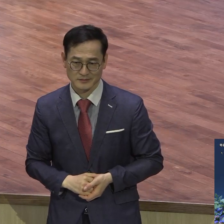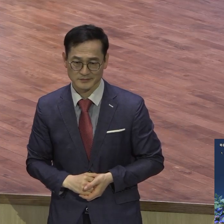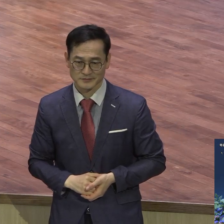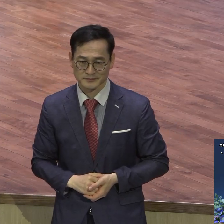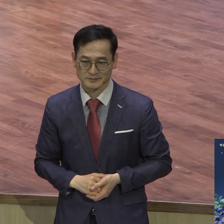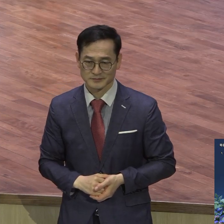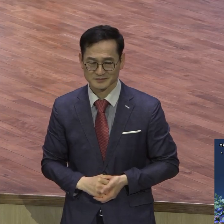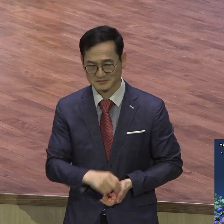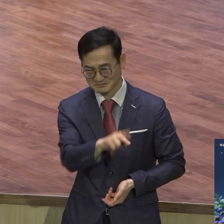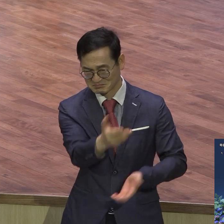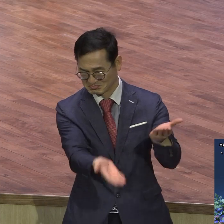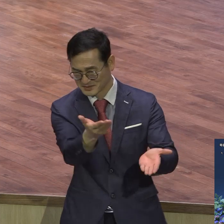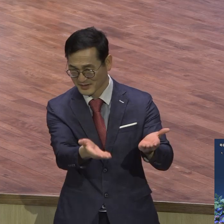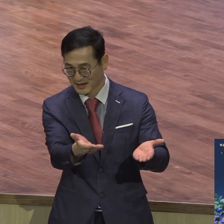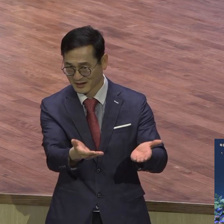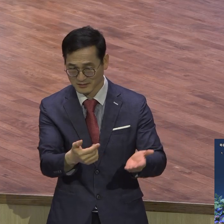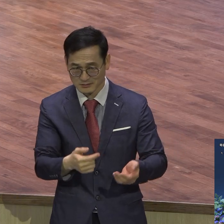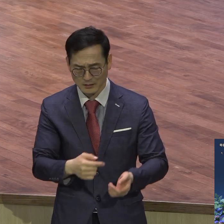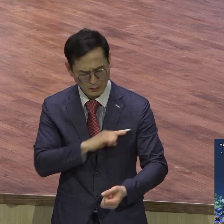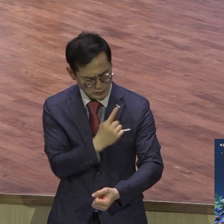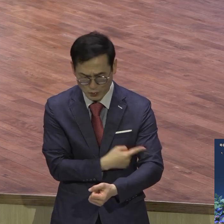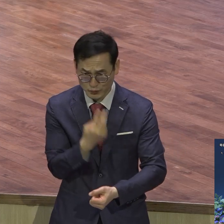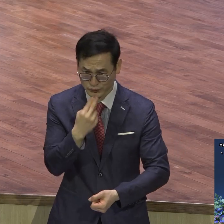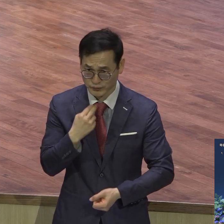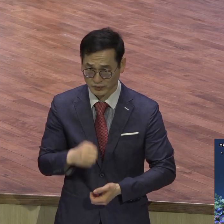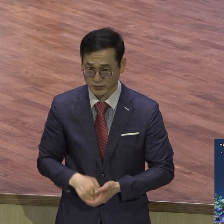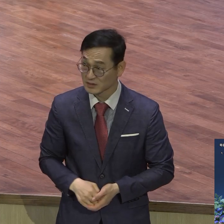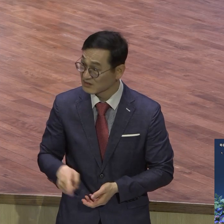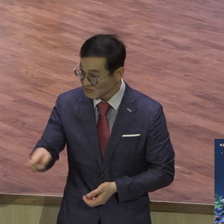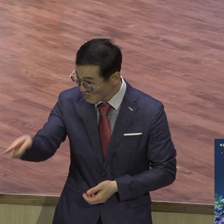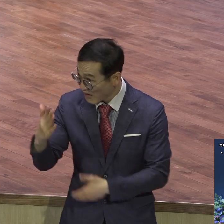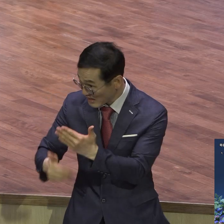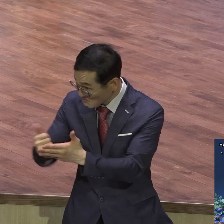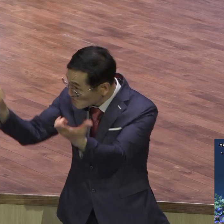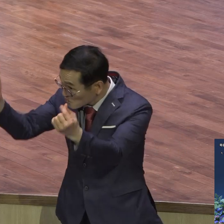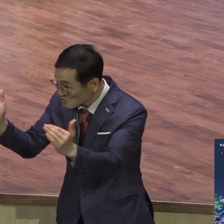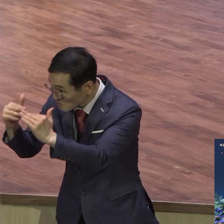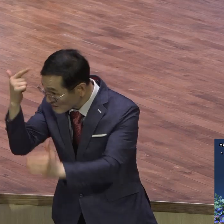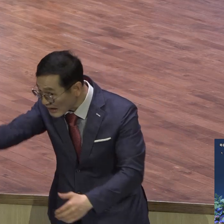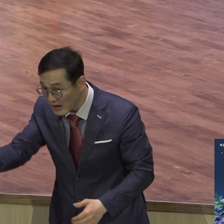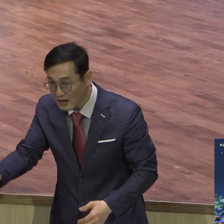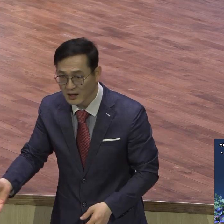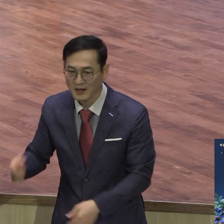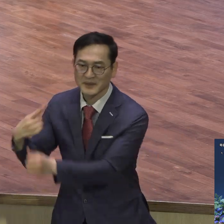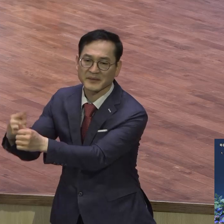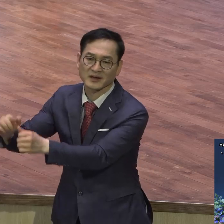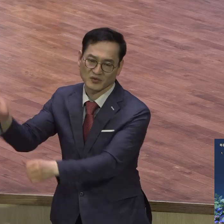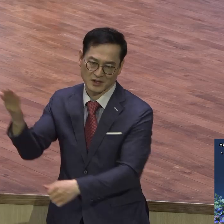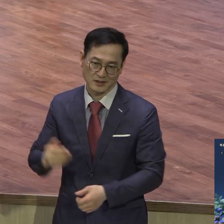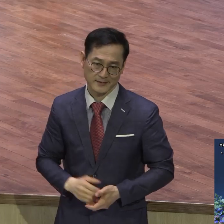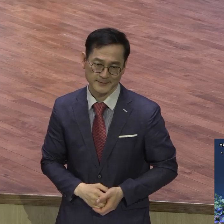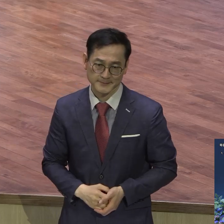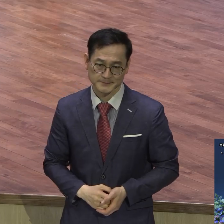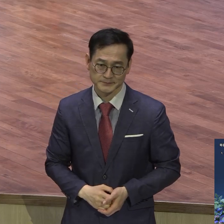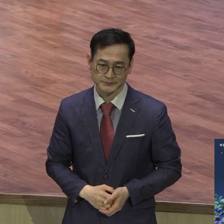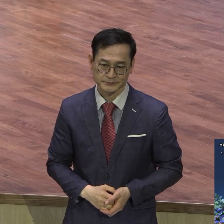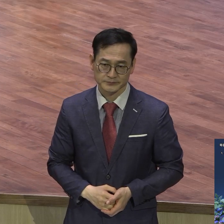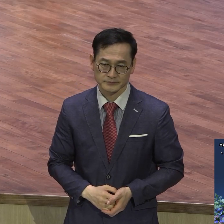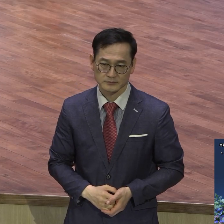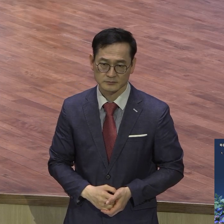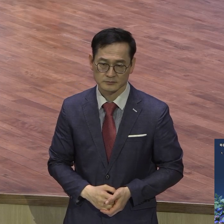자체 합당하지 않다 네가 하나님이냐 난 비판해요 이 비판이 심판이에요